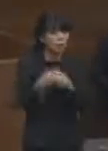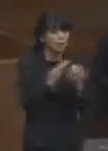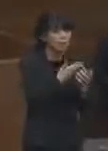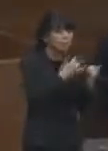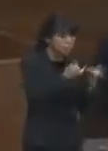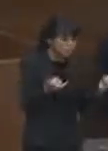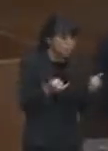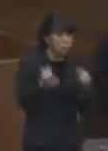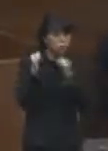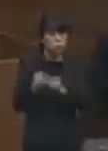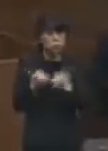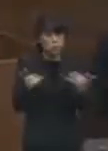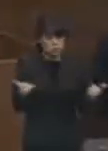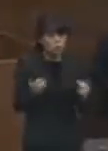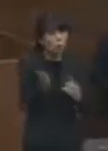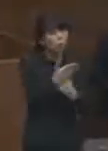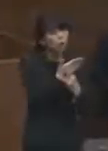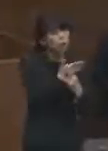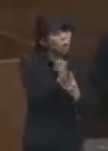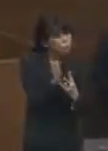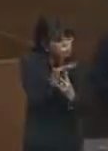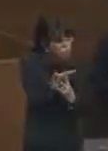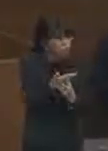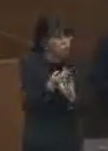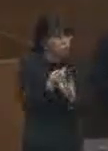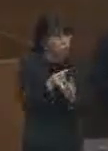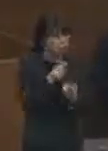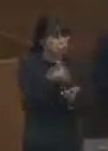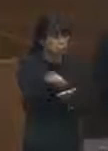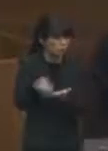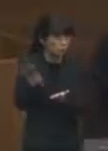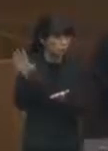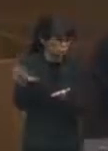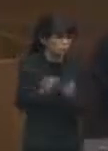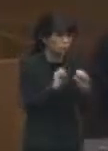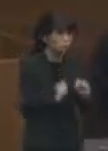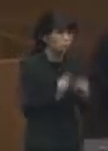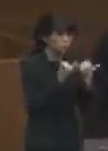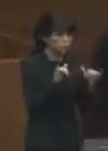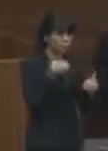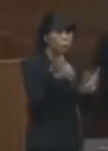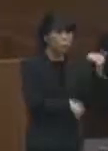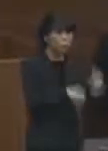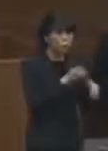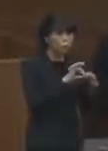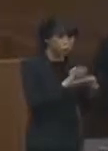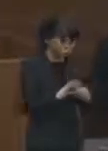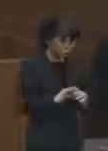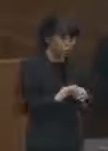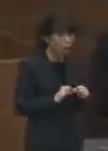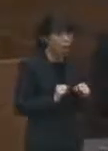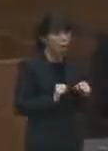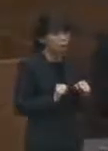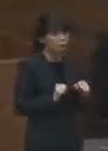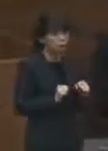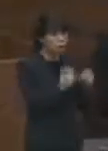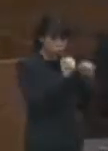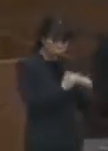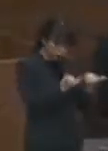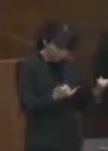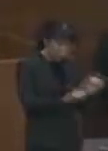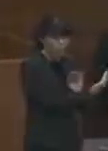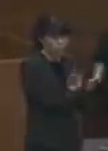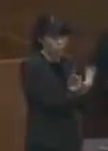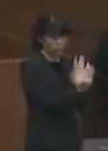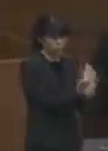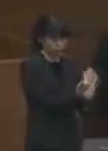を区別して用いており、住民投票につきましては住民を対象としてございます